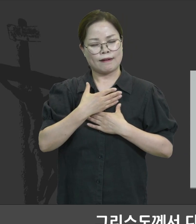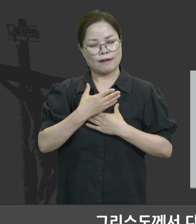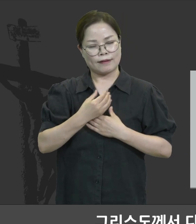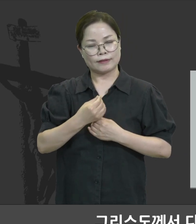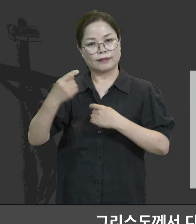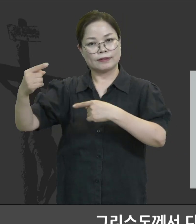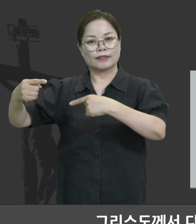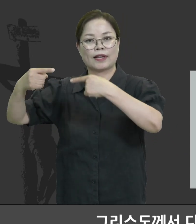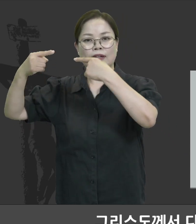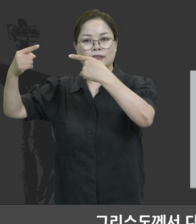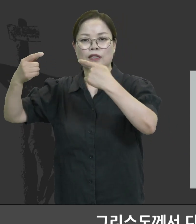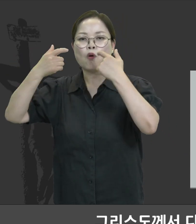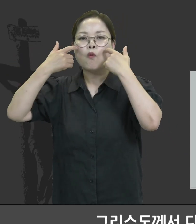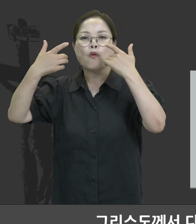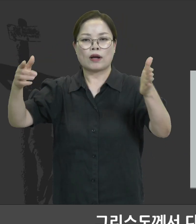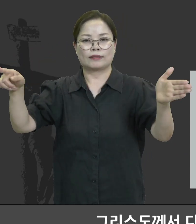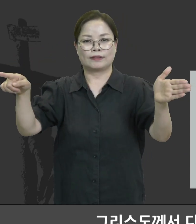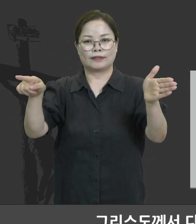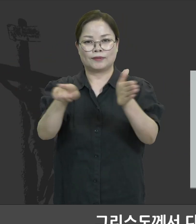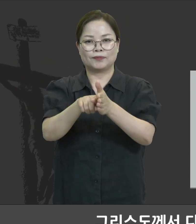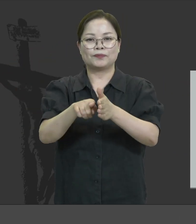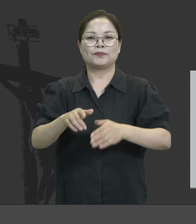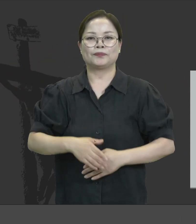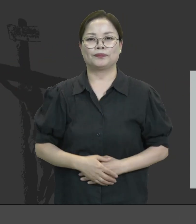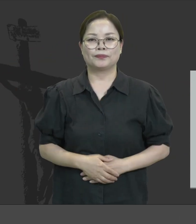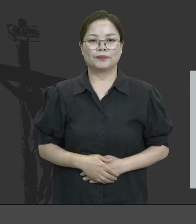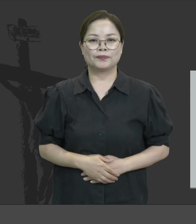들어가게 될 것을 확신할 수 있습니다.